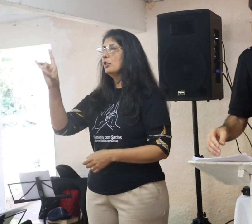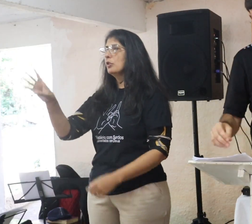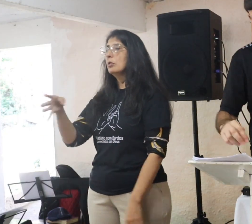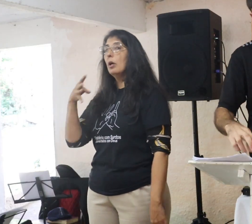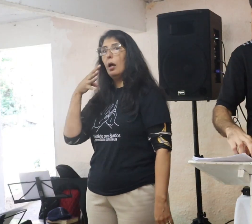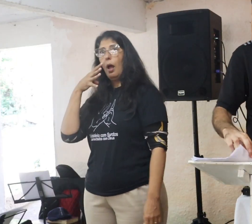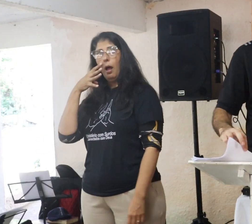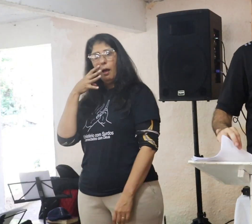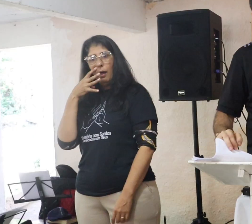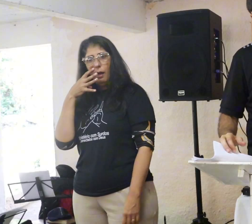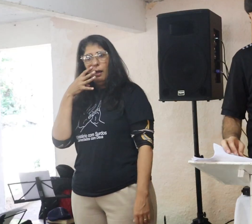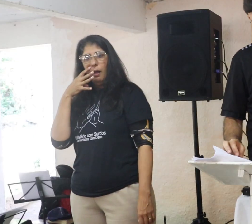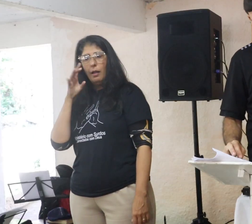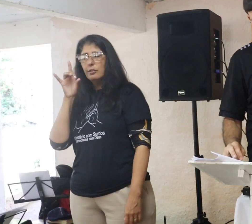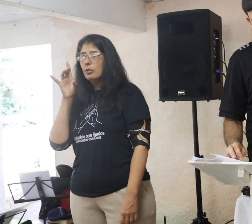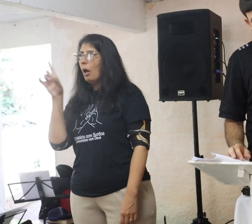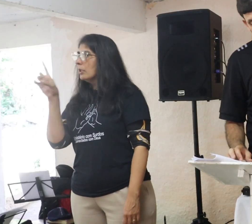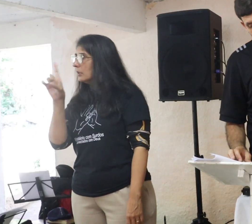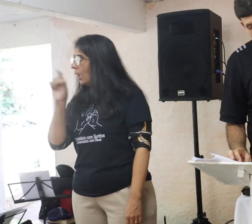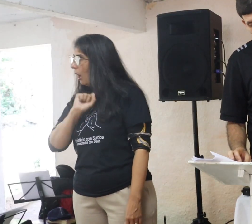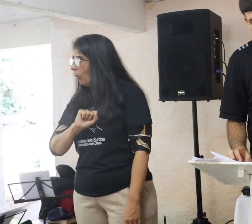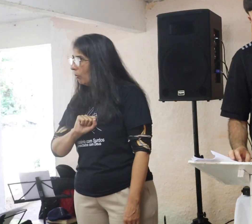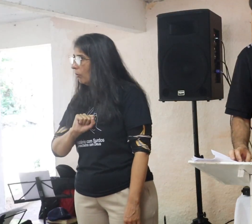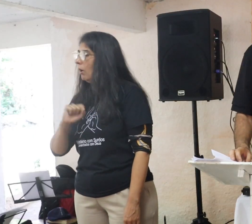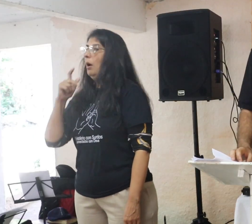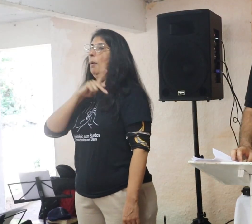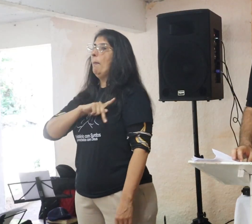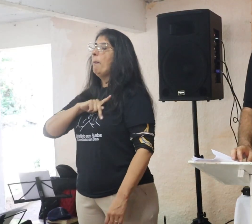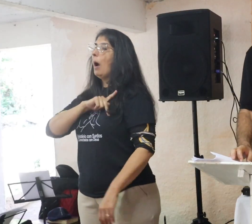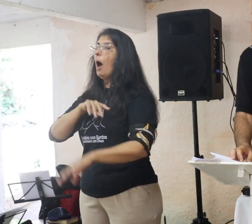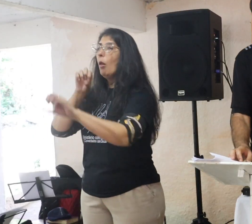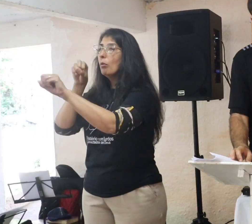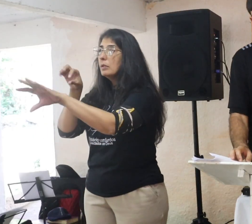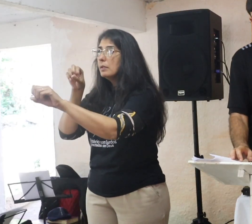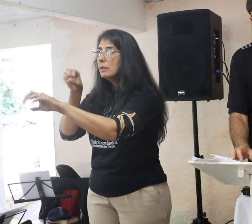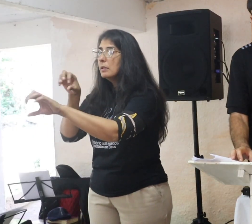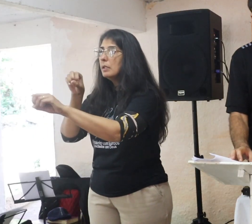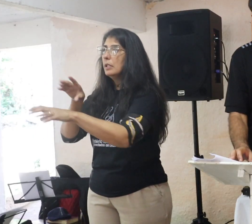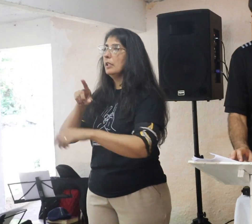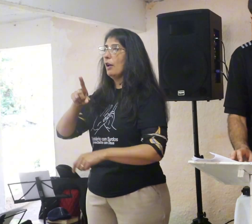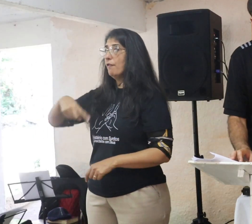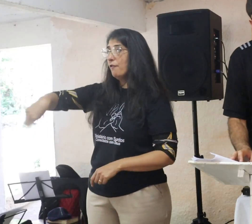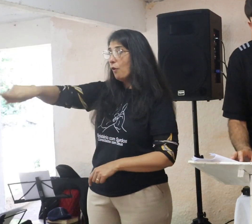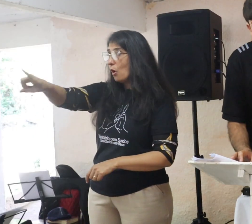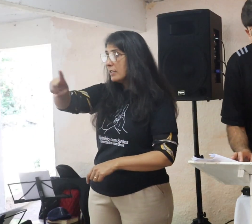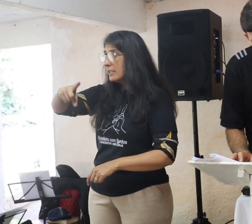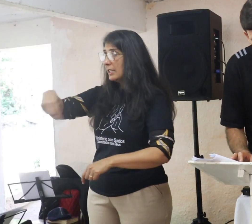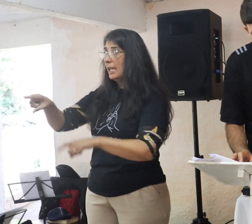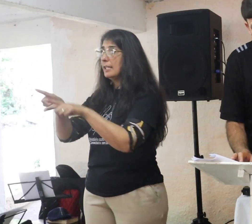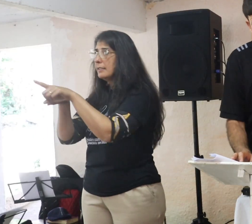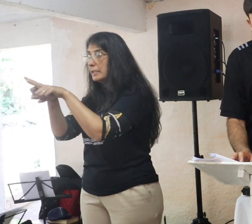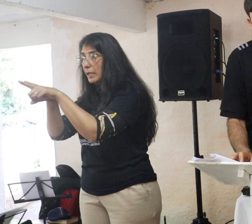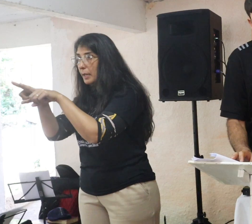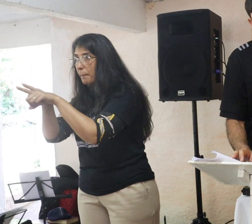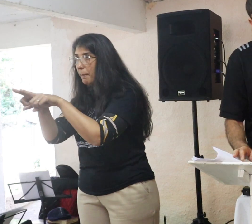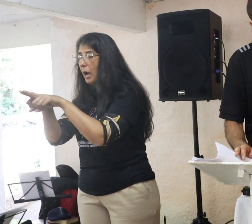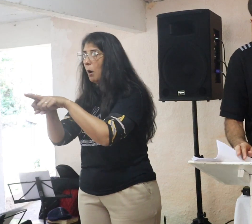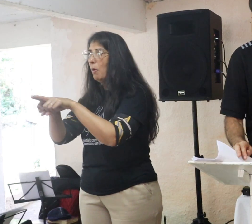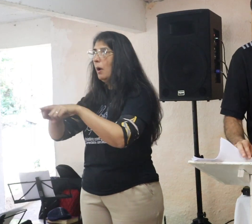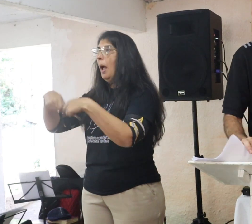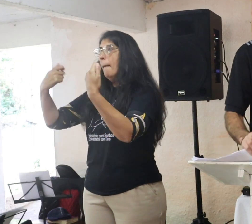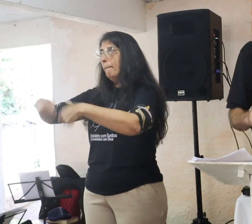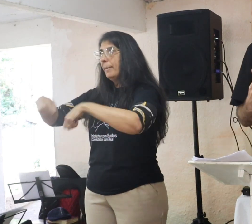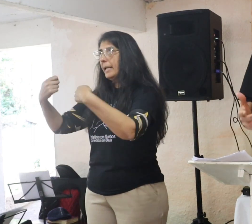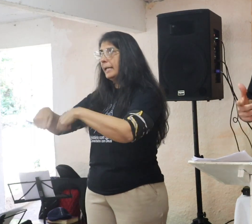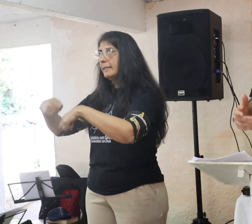simplesmente. Não. Ele diz, portanto, meus amados irmãos, mantenham-se firmes e que